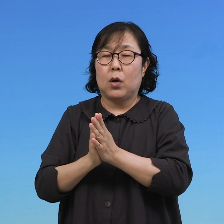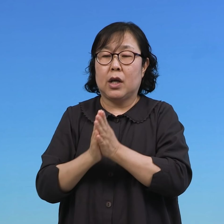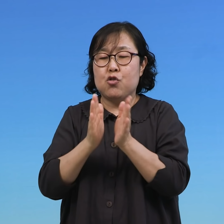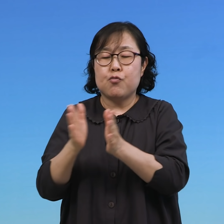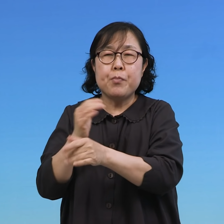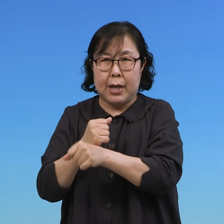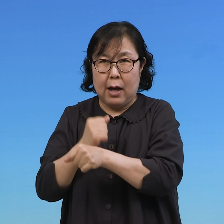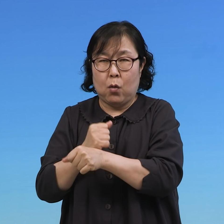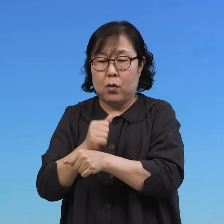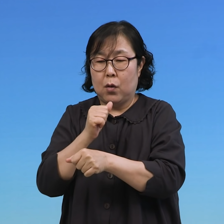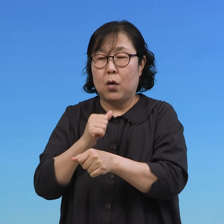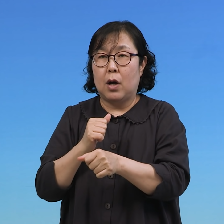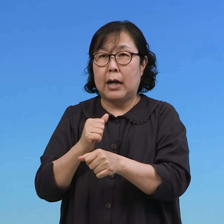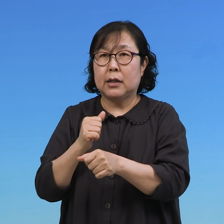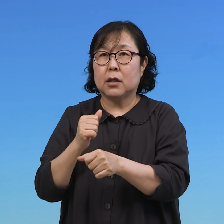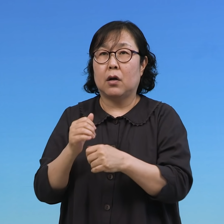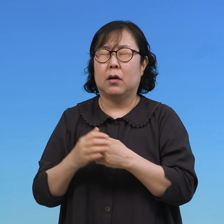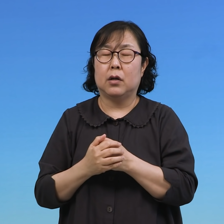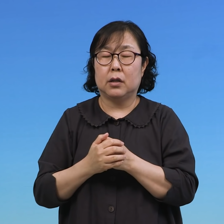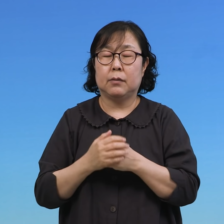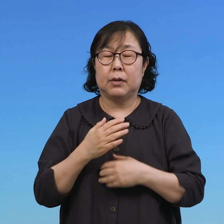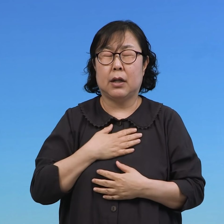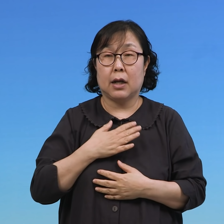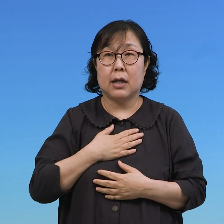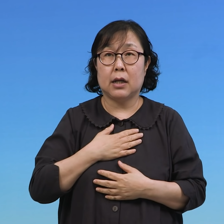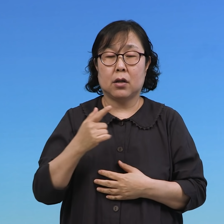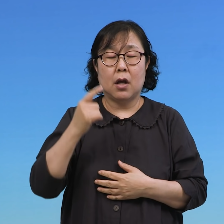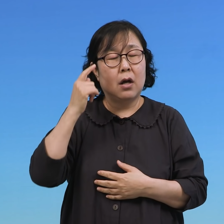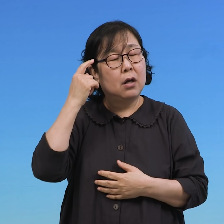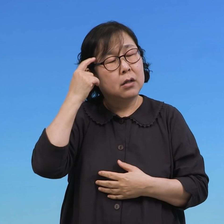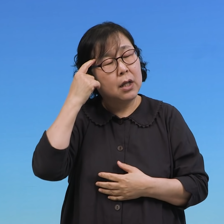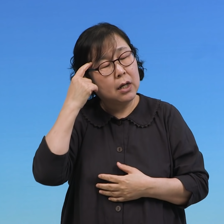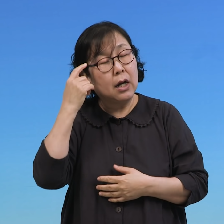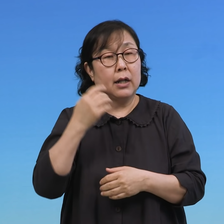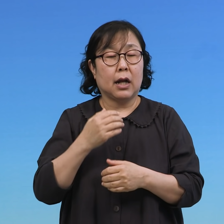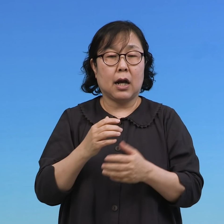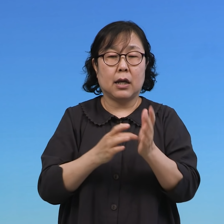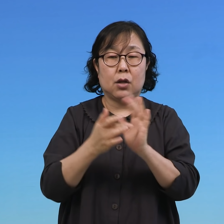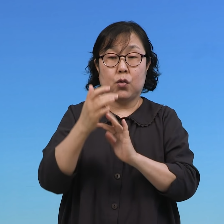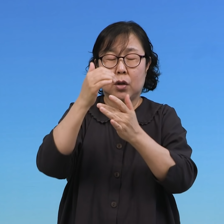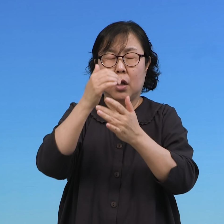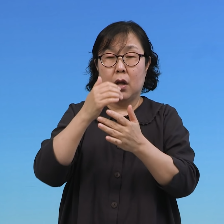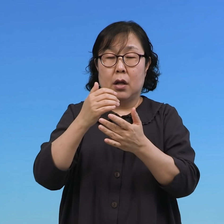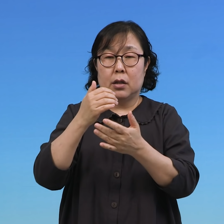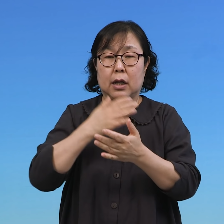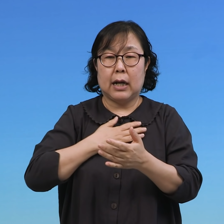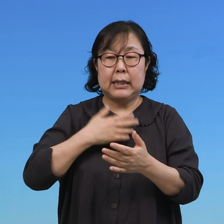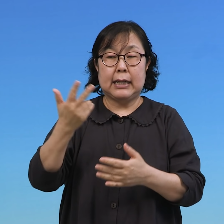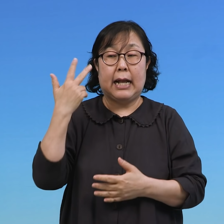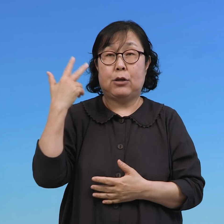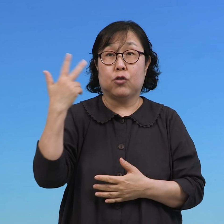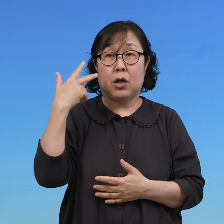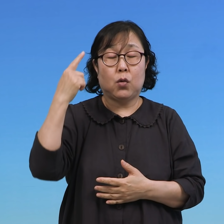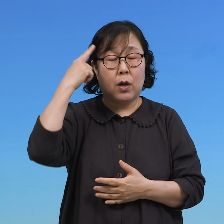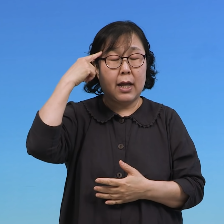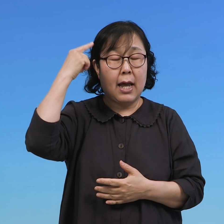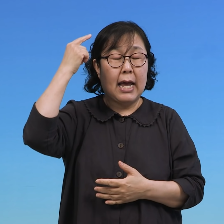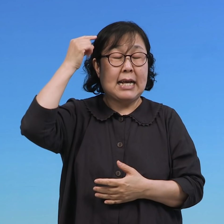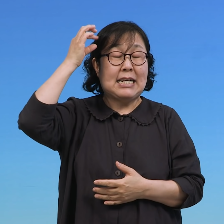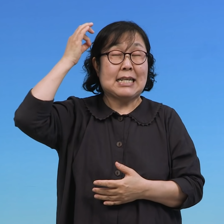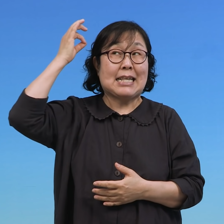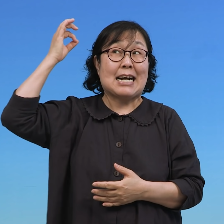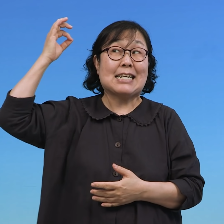이런 면에서 본문을 묵상하다가 지난 한 주 동안 계속 머리로 그 상상되는 게 하나 있었습니다. 저는 그 중고등부